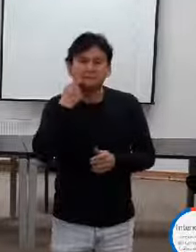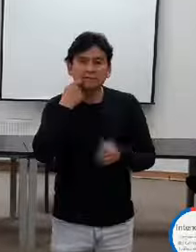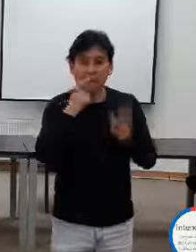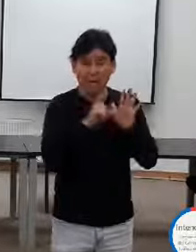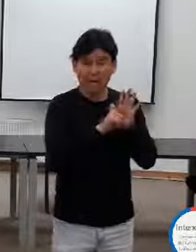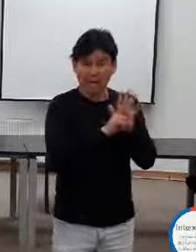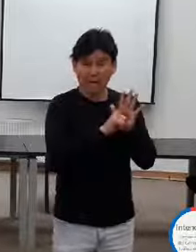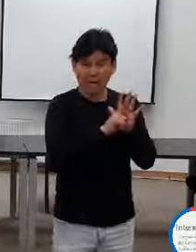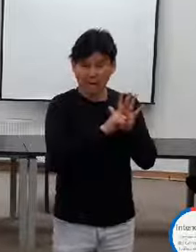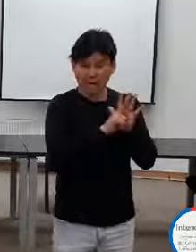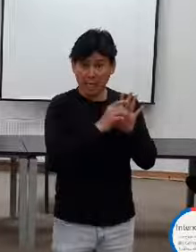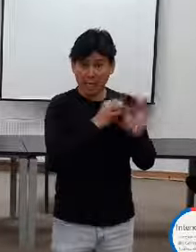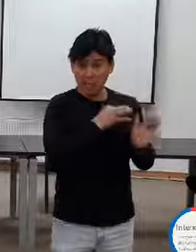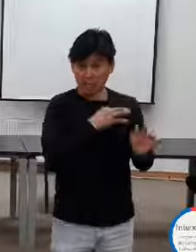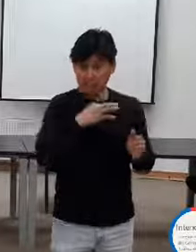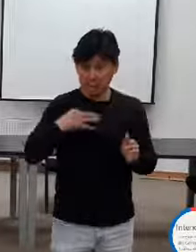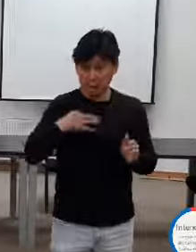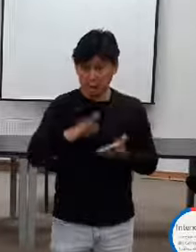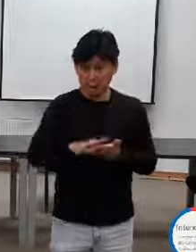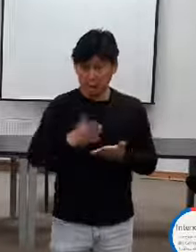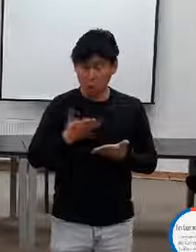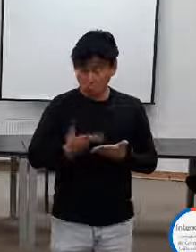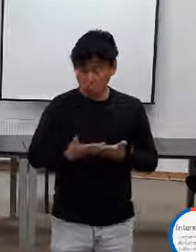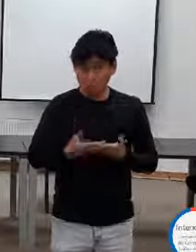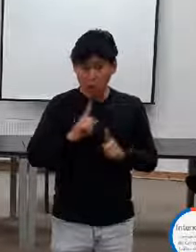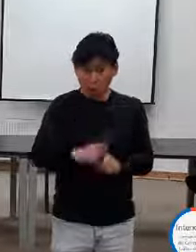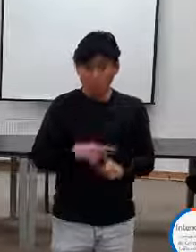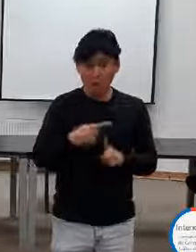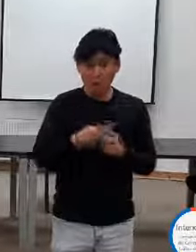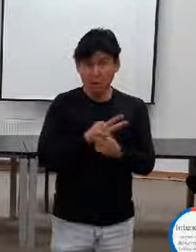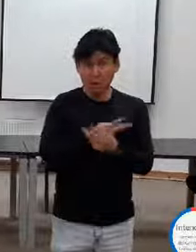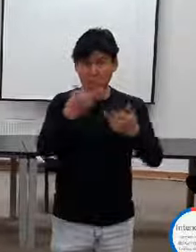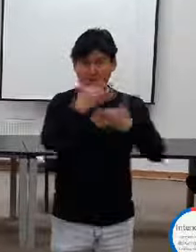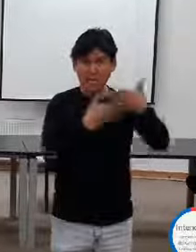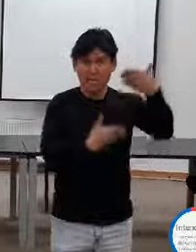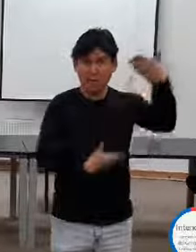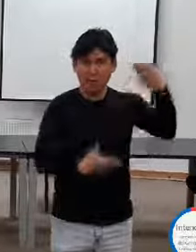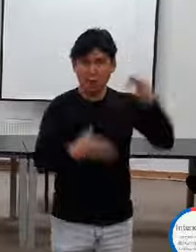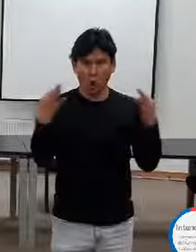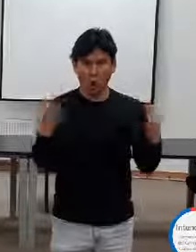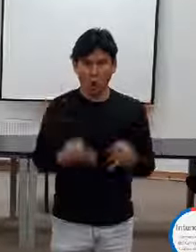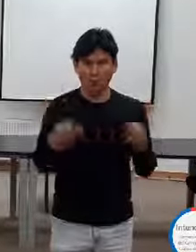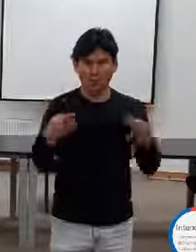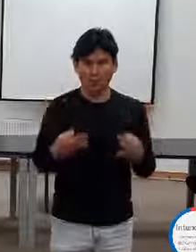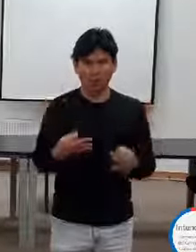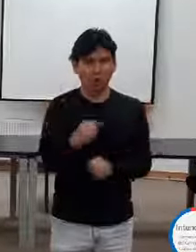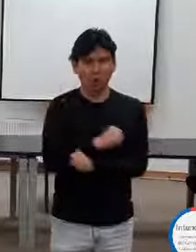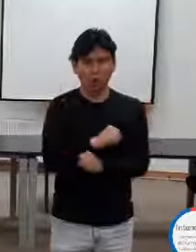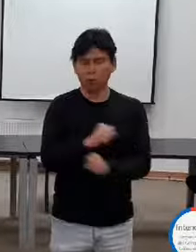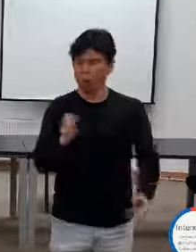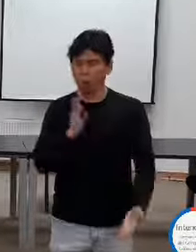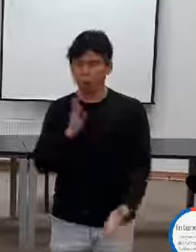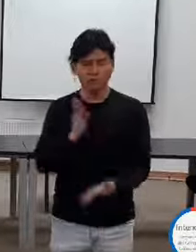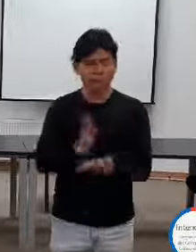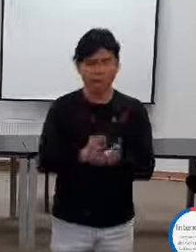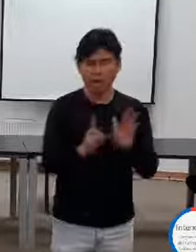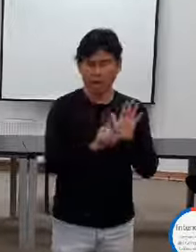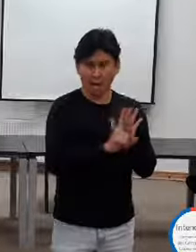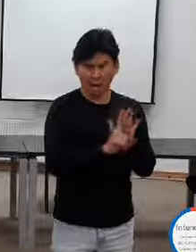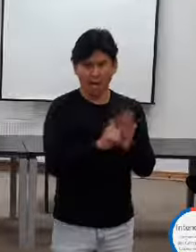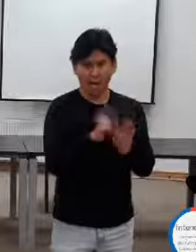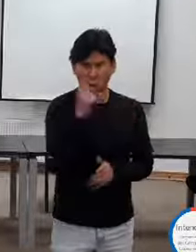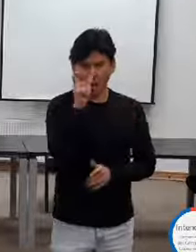legales que emanan desde el Ministerio de Salud y que además son publicadas en el diario oficial, no tenemos las atribuciones legales para